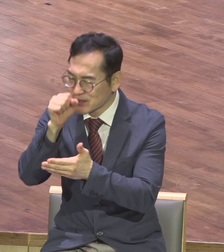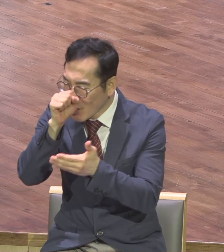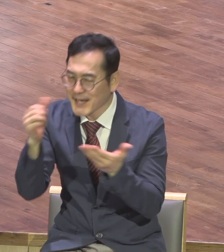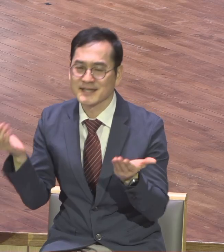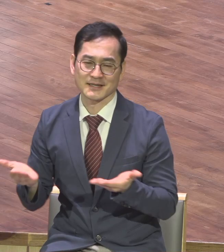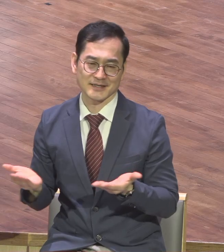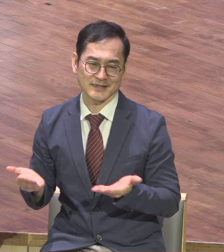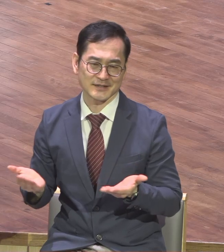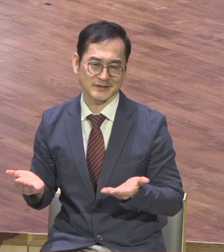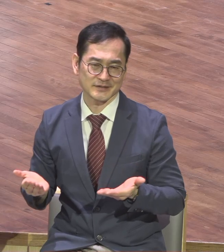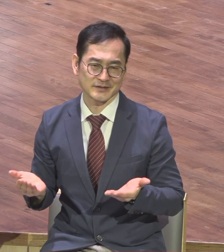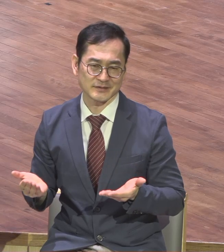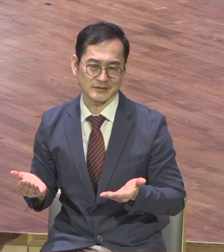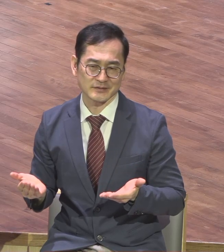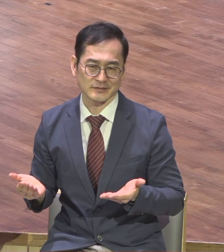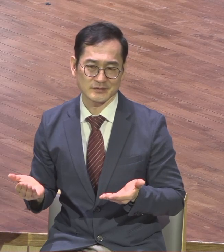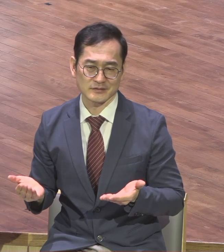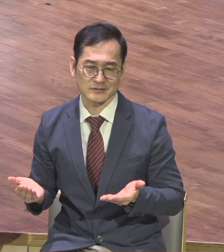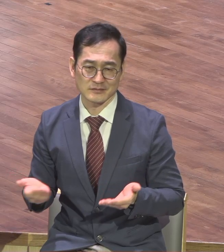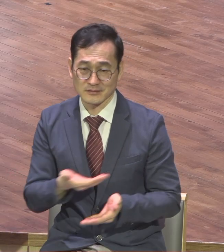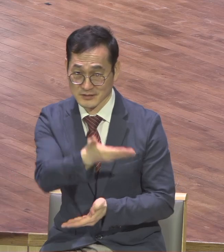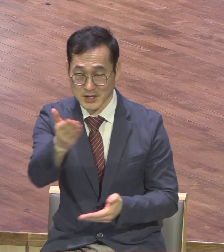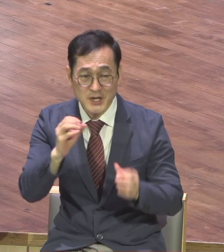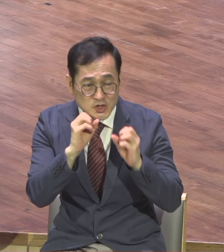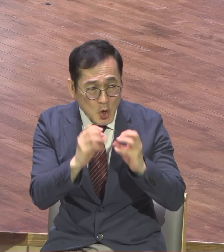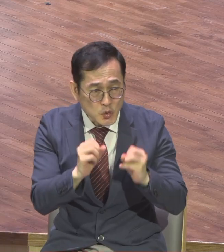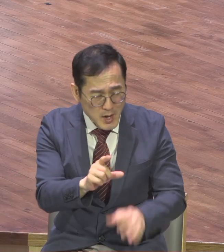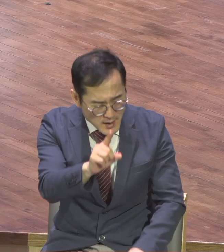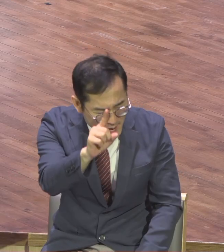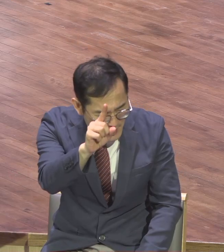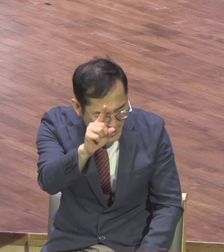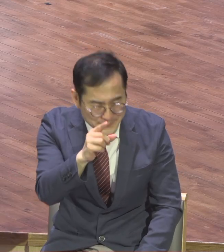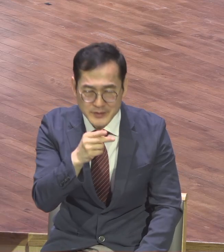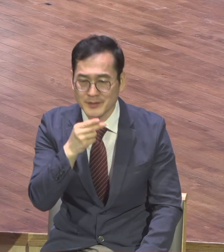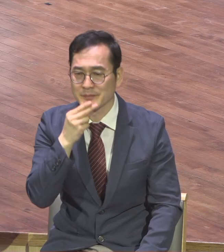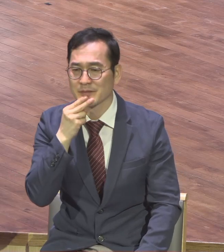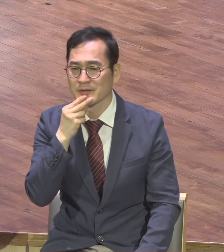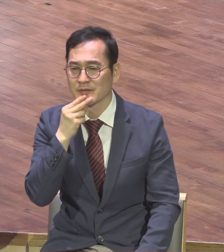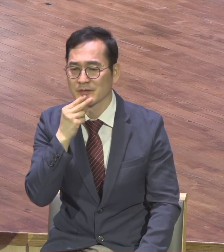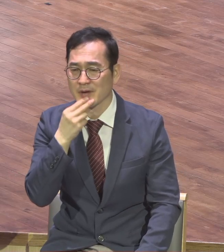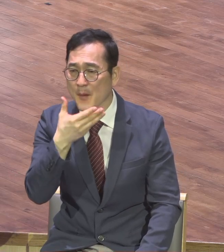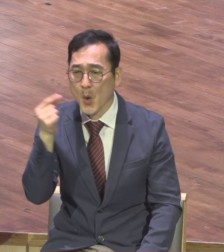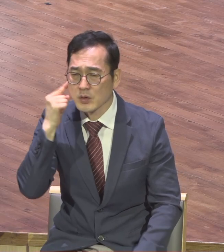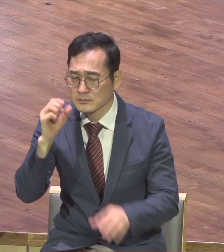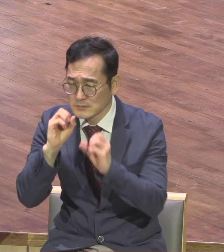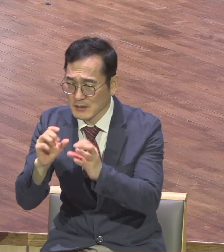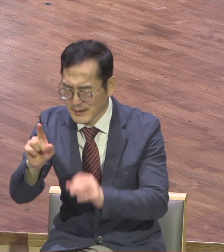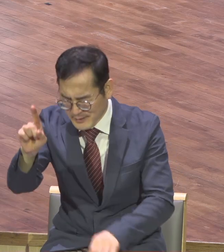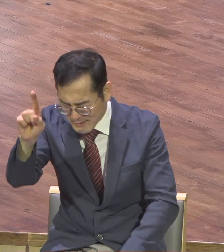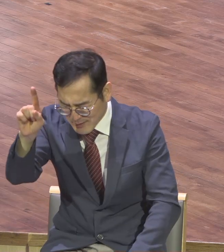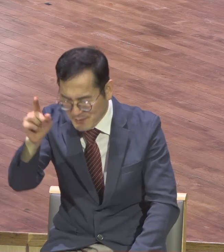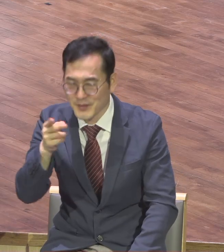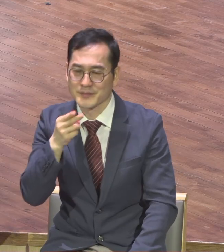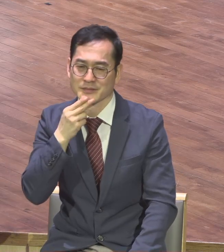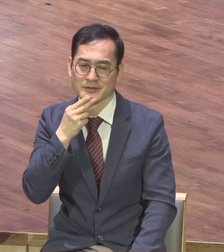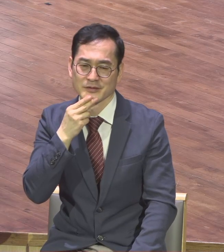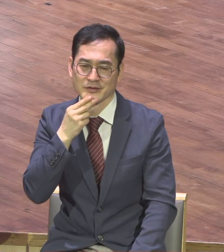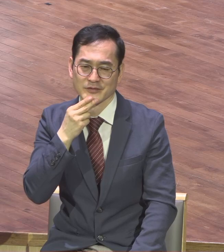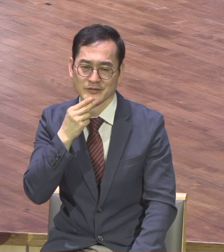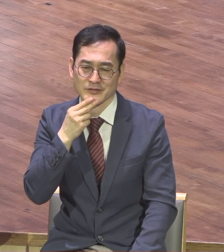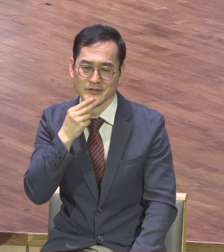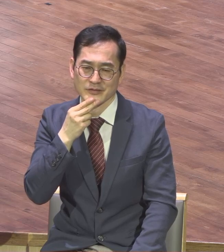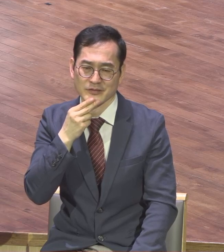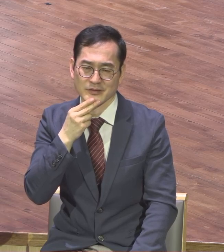하잖아요. 1년 내내 한 명도 어느 누구에도 입을 열고 복음 전하지 않잖아요. 하는 분도 많이